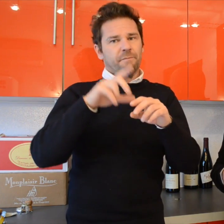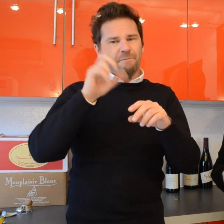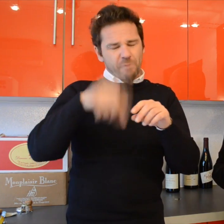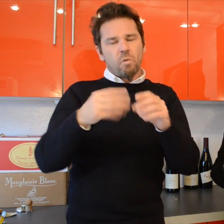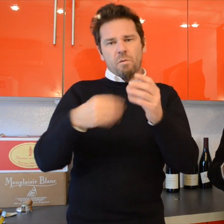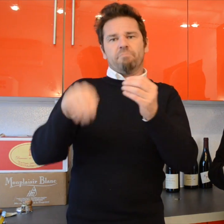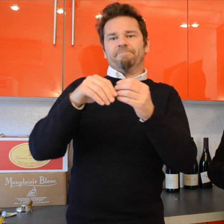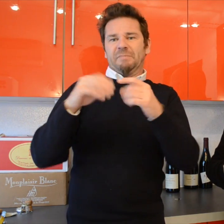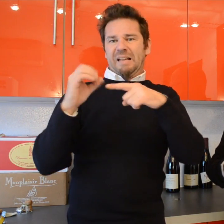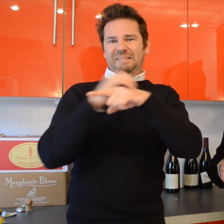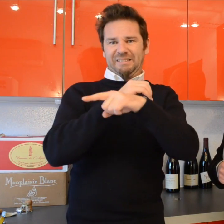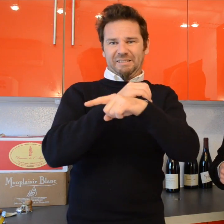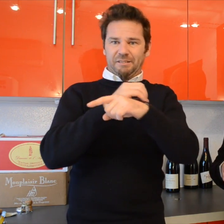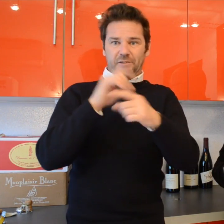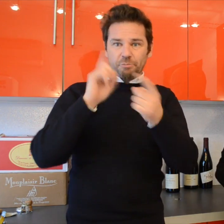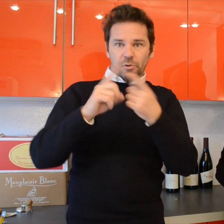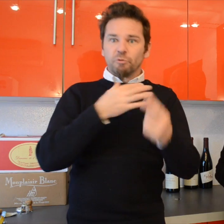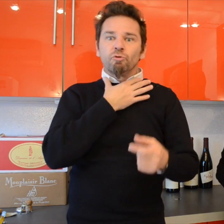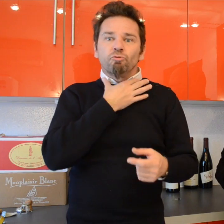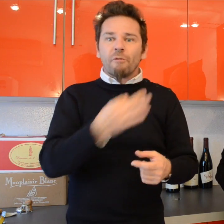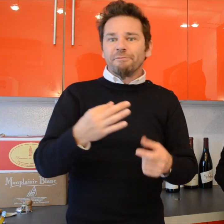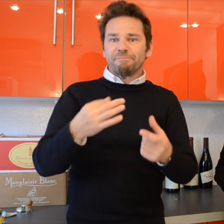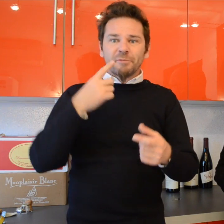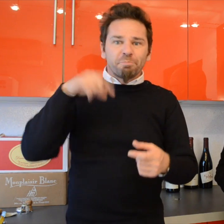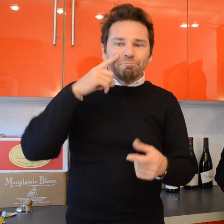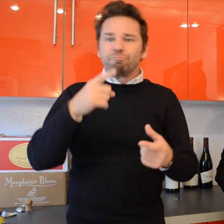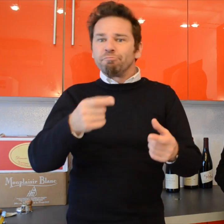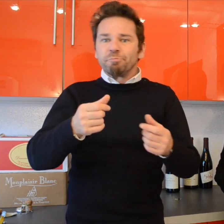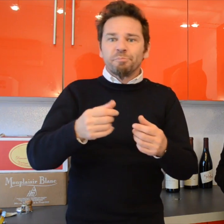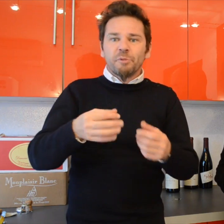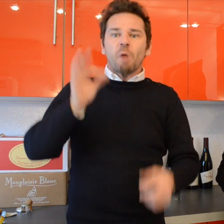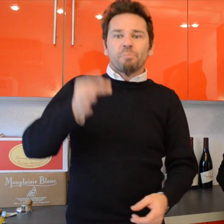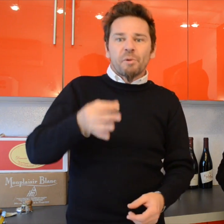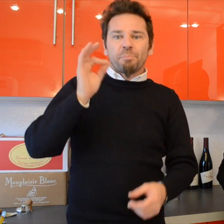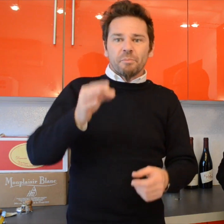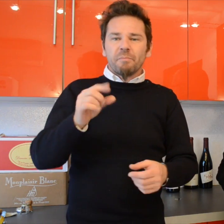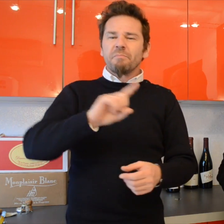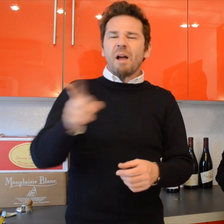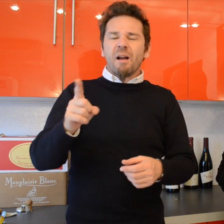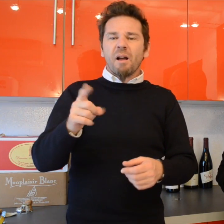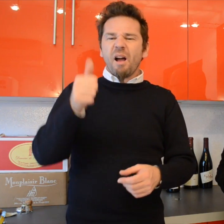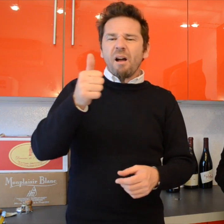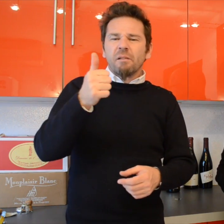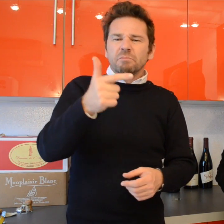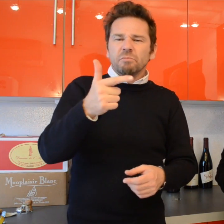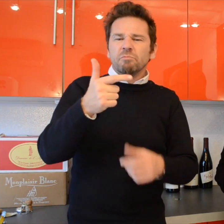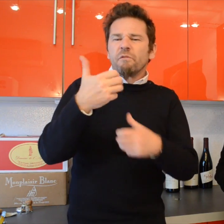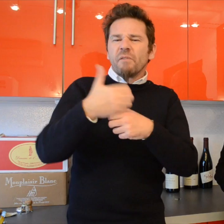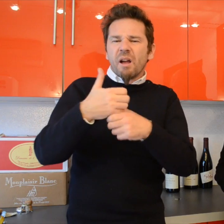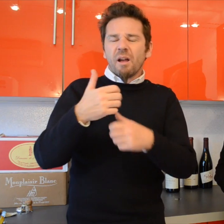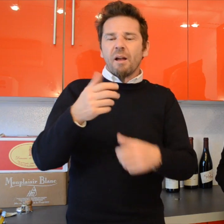que ce soit des vins qui sont un peu des vins de soif aussi, et qu'on ne dit pas au bout d'un verre ou un verre et